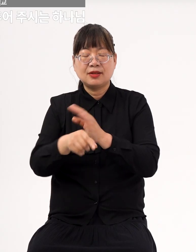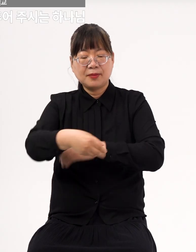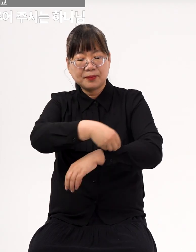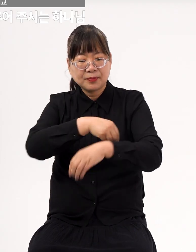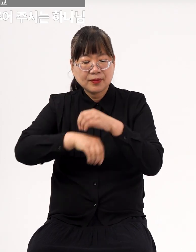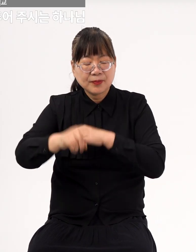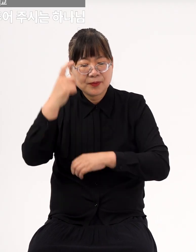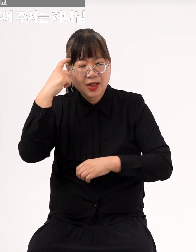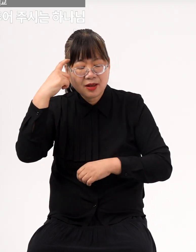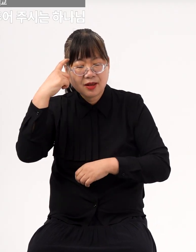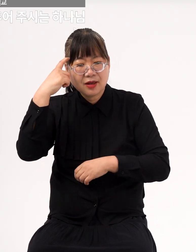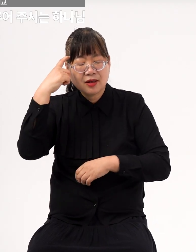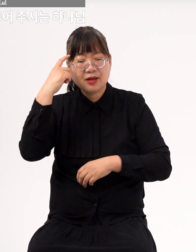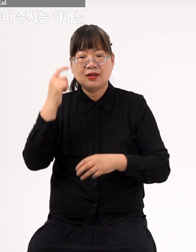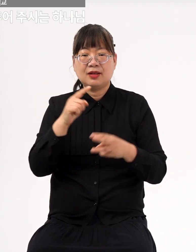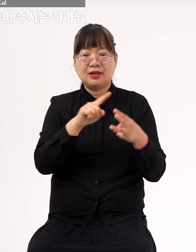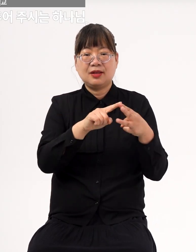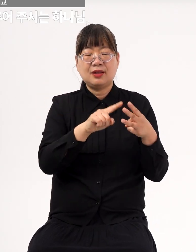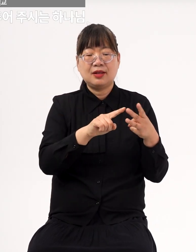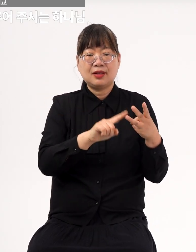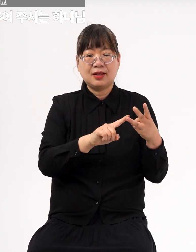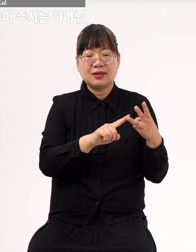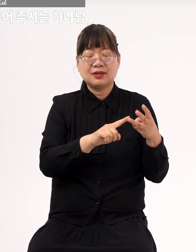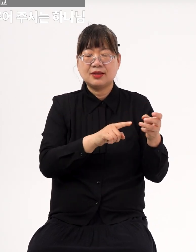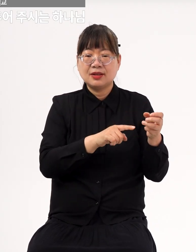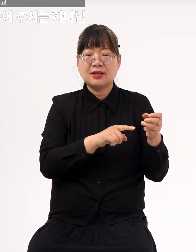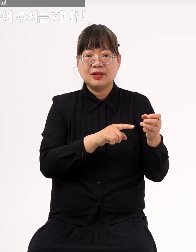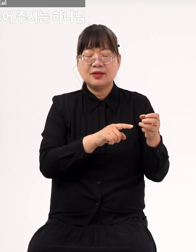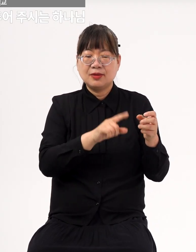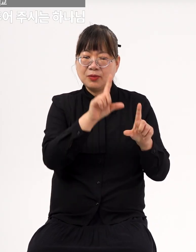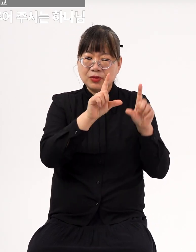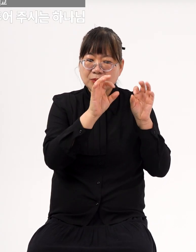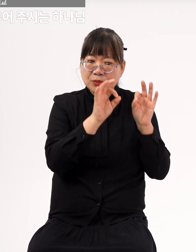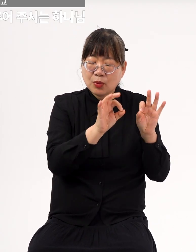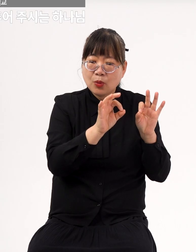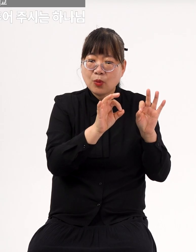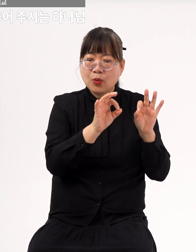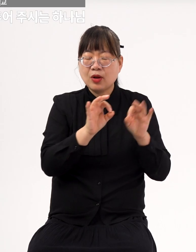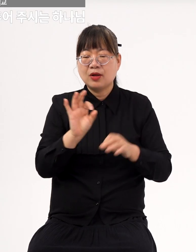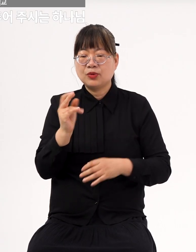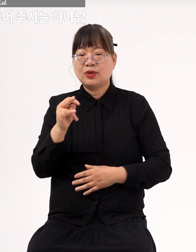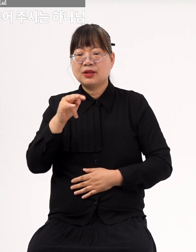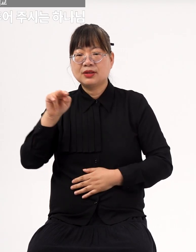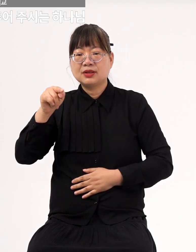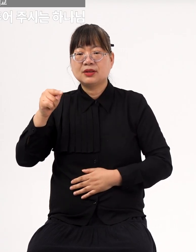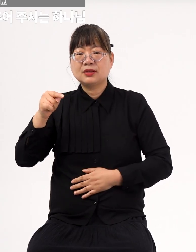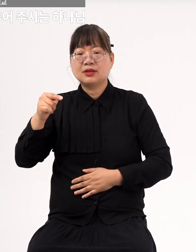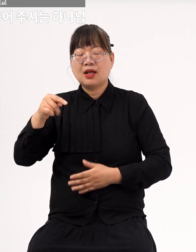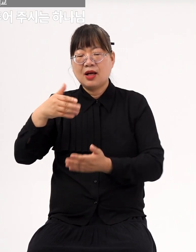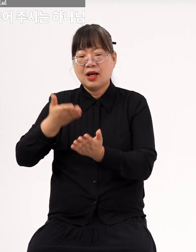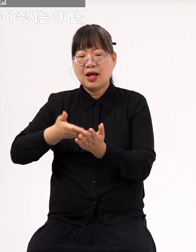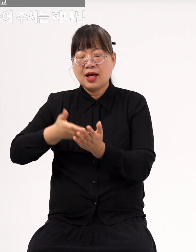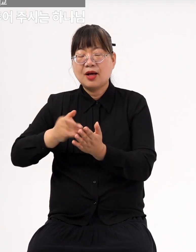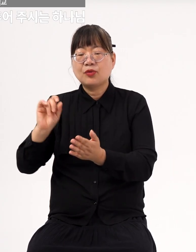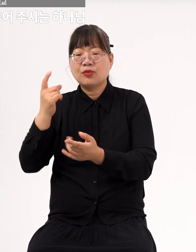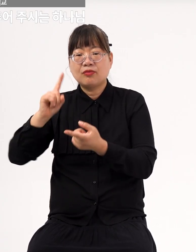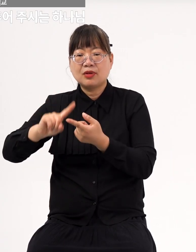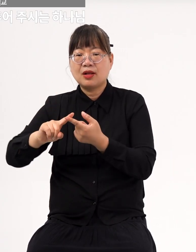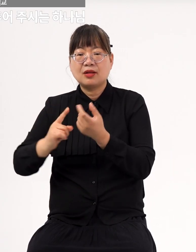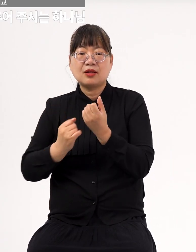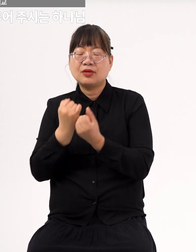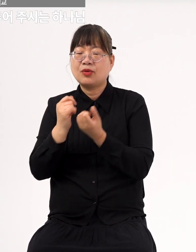것인가? 어디에도 이 정확한 동기에 대해서 설명이 없어요.